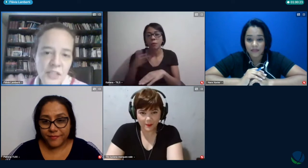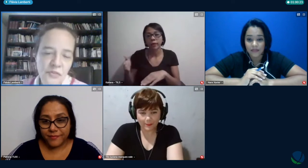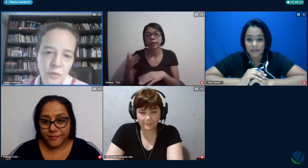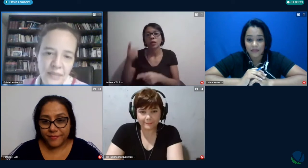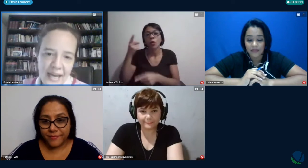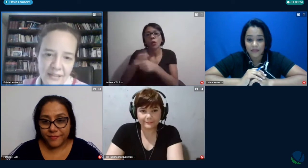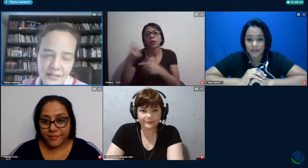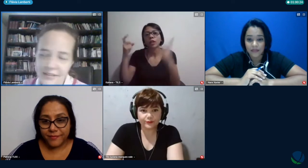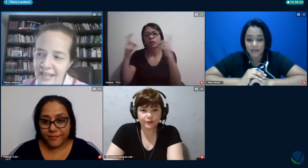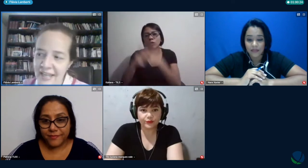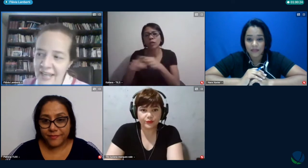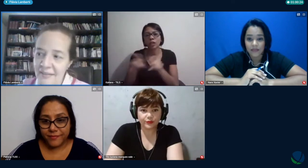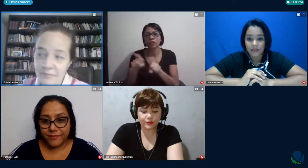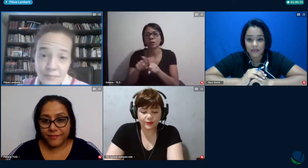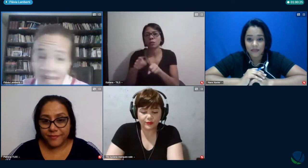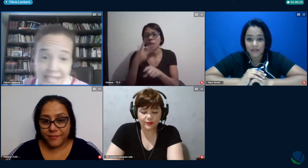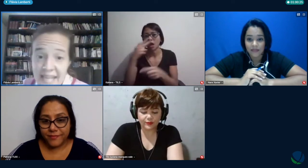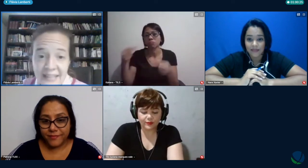encontrar dificuldades.